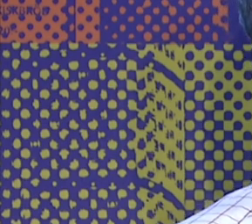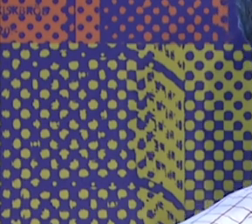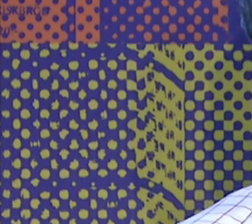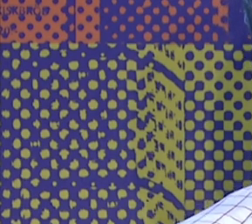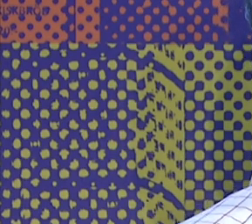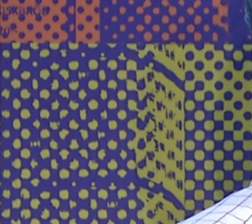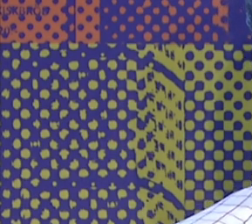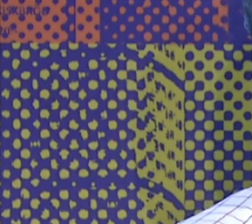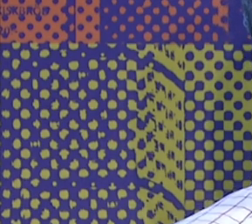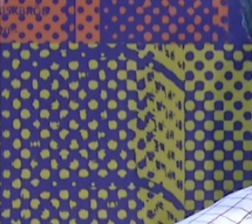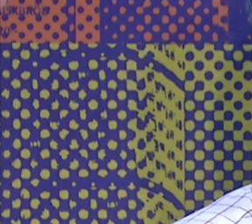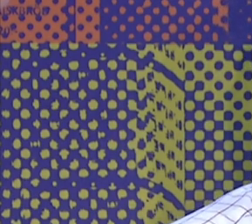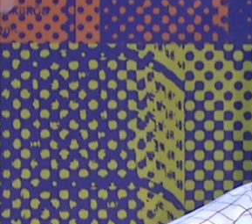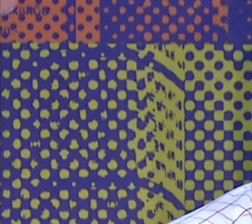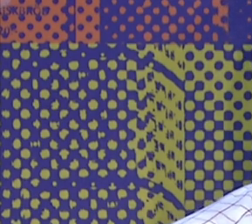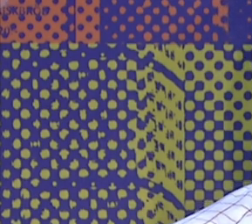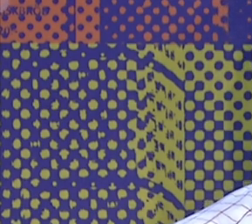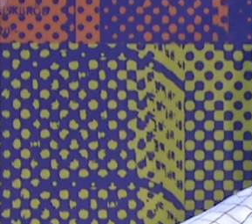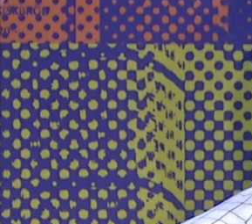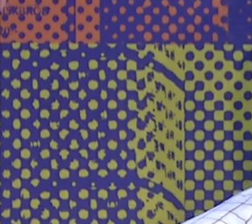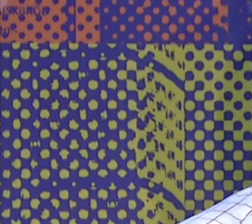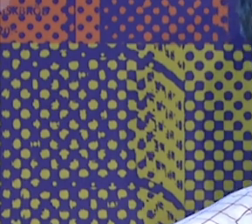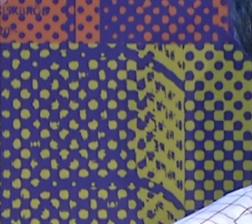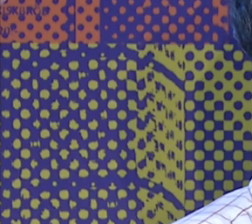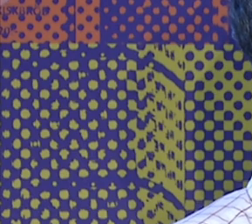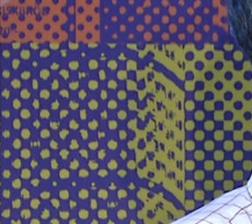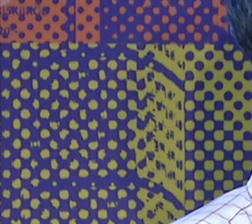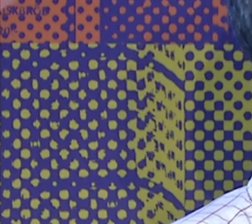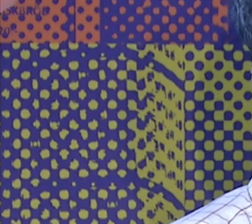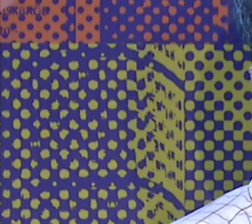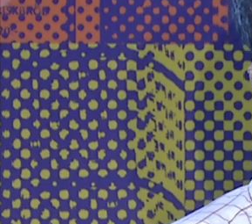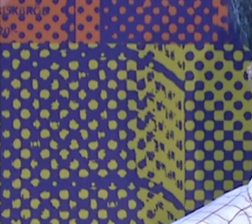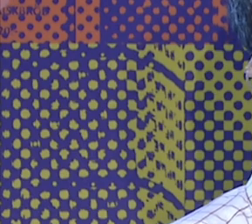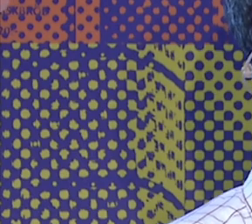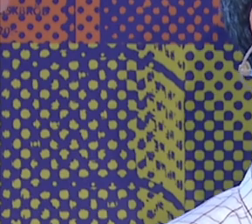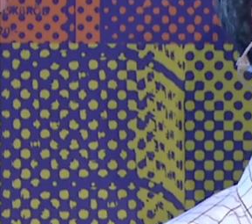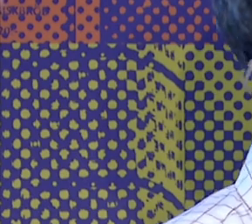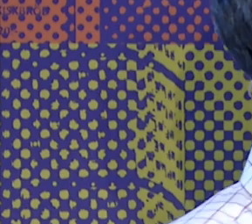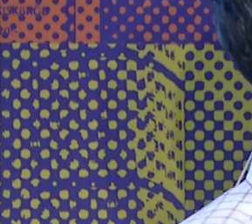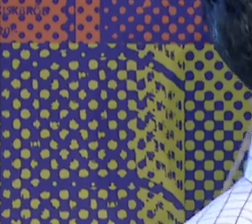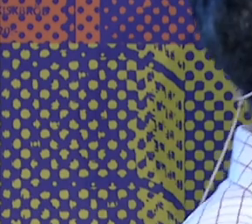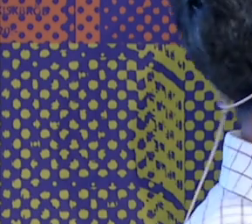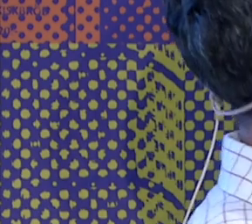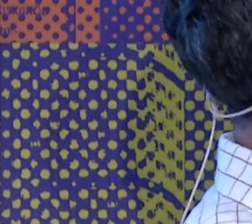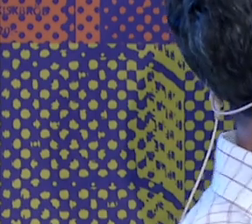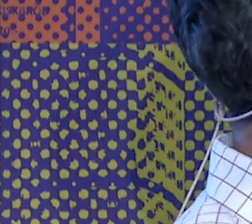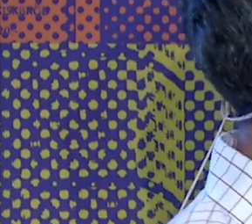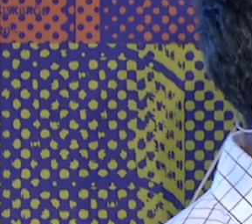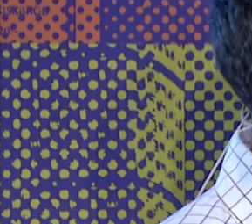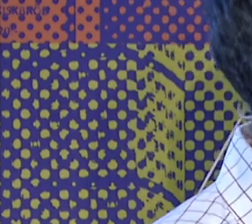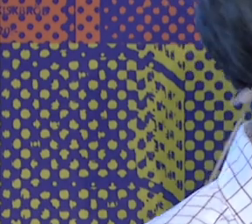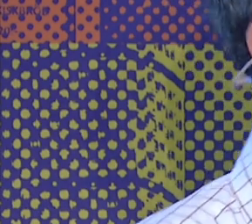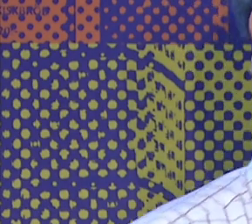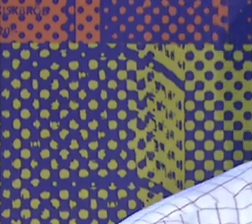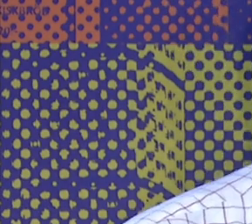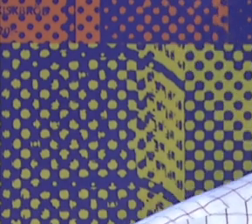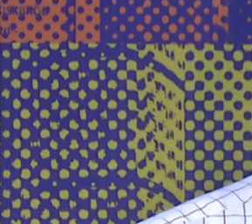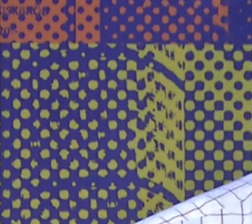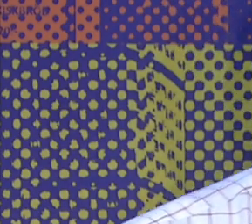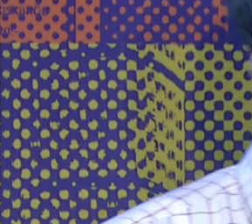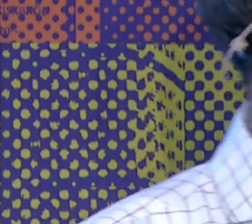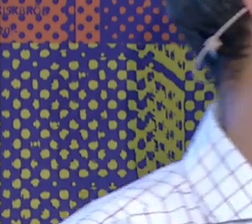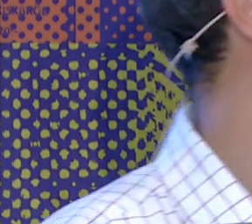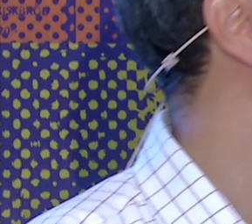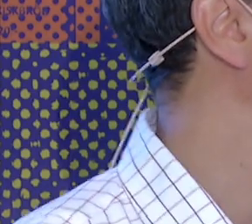helt ny stadsdel nu med upp till 40 000 invånare som heter Brunnshög i nordöstra Lund, som är i anslutning till forskningsanläggningarna ESS och Max 4. Det